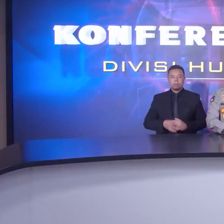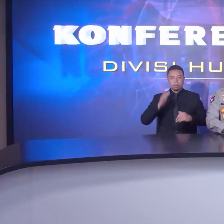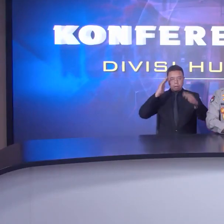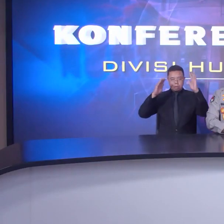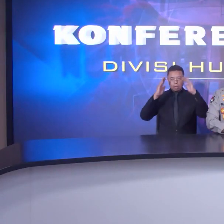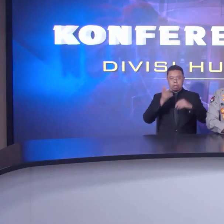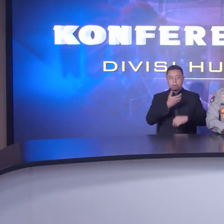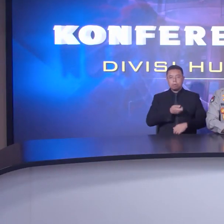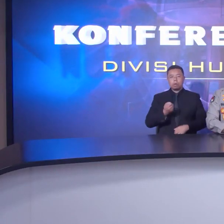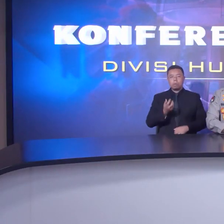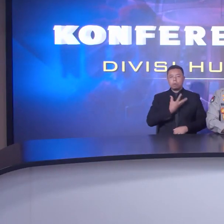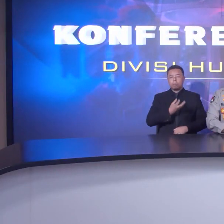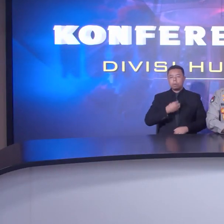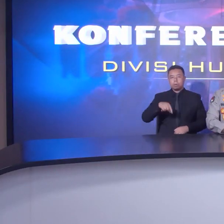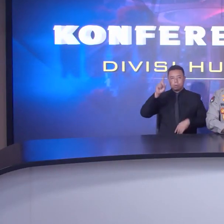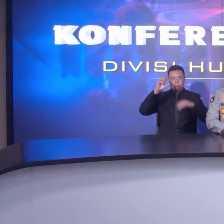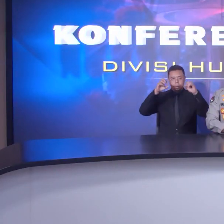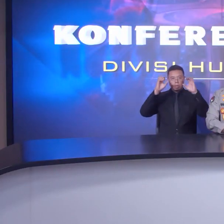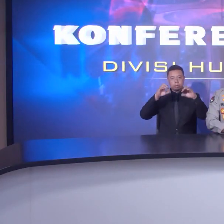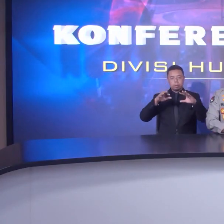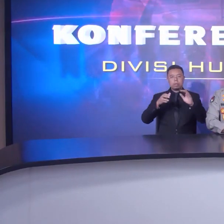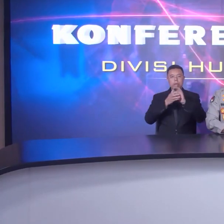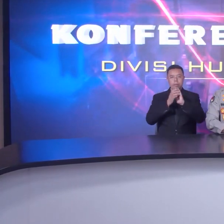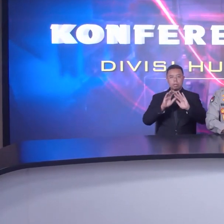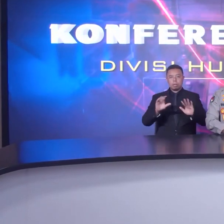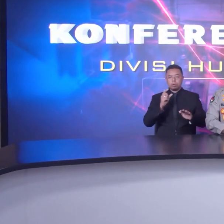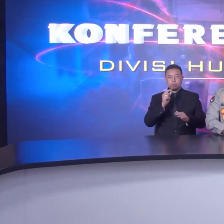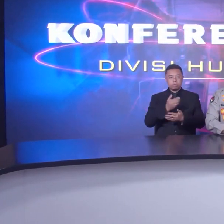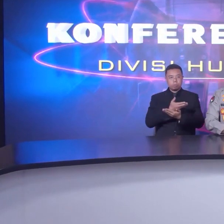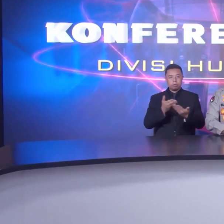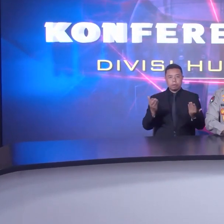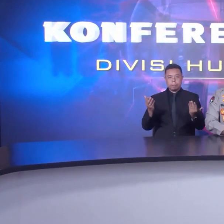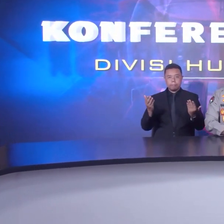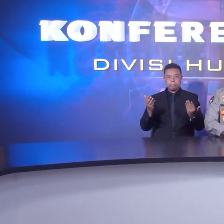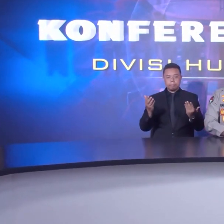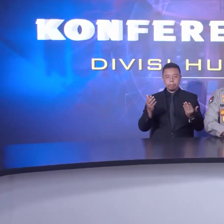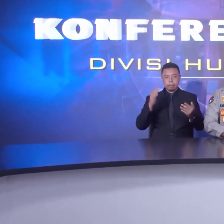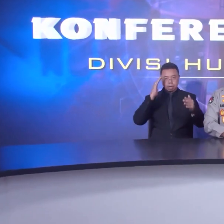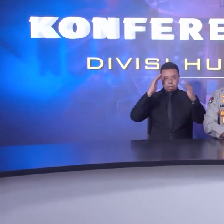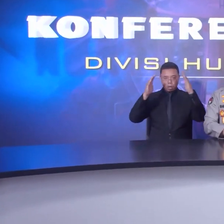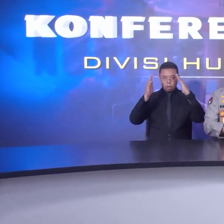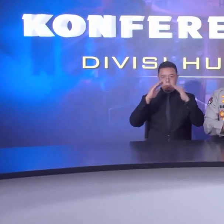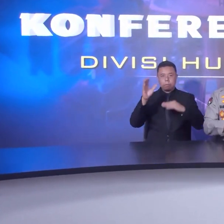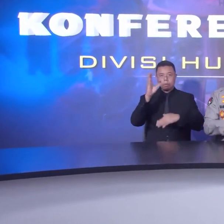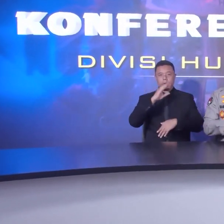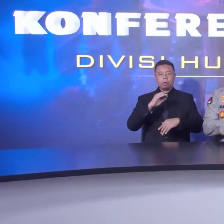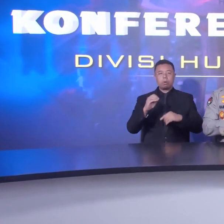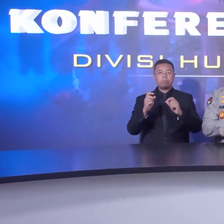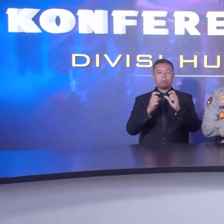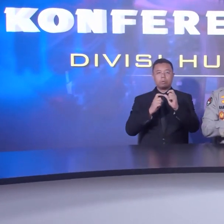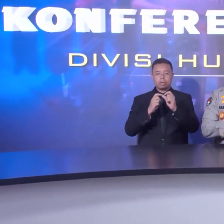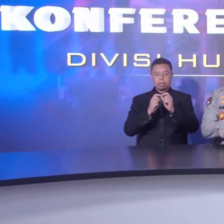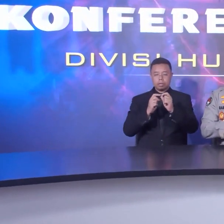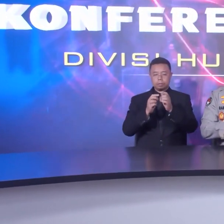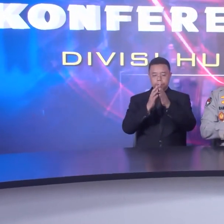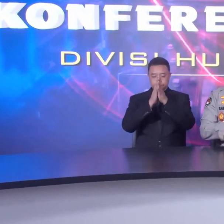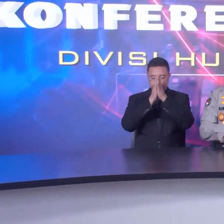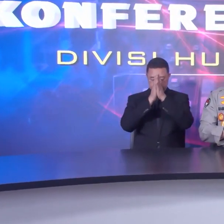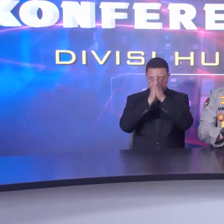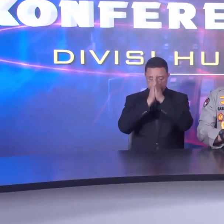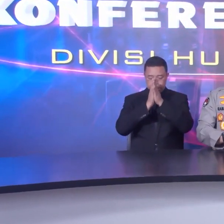Assalamualaikum warahmatullahi wabarakatuh salam sejahtera bagi kita semua Shalom Om